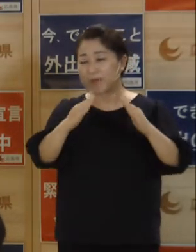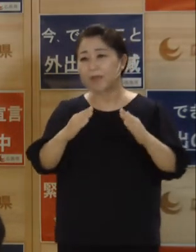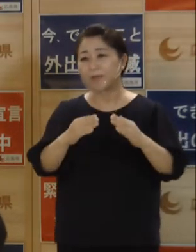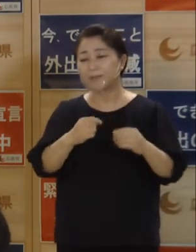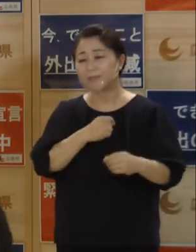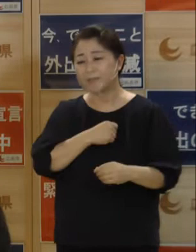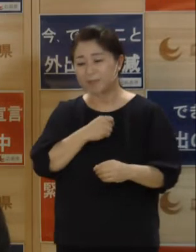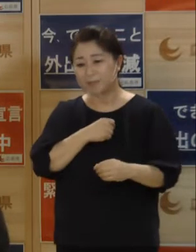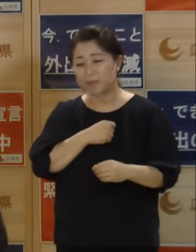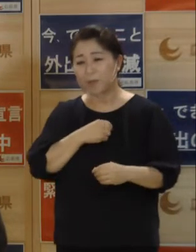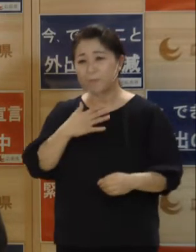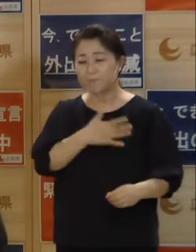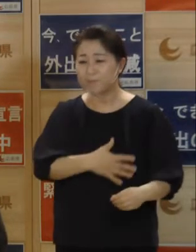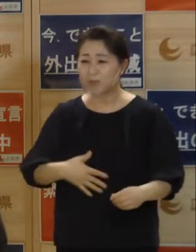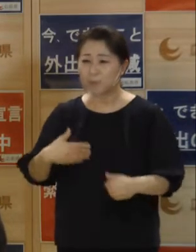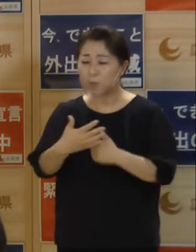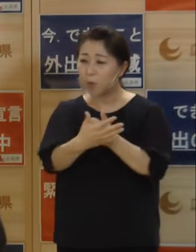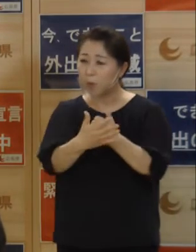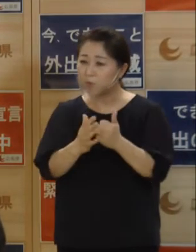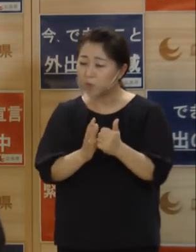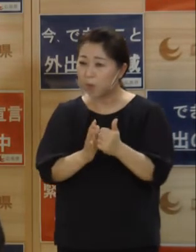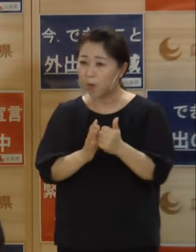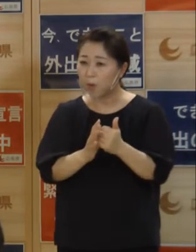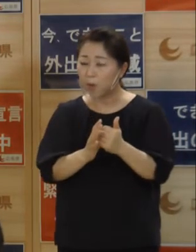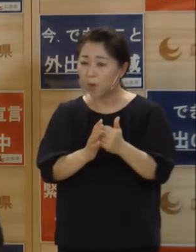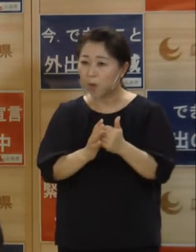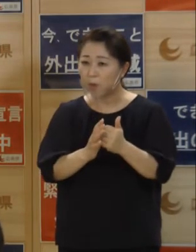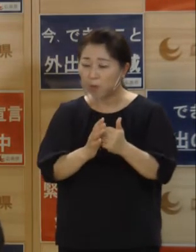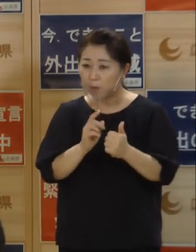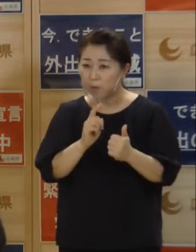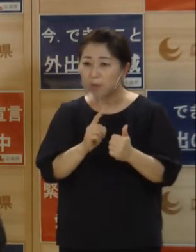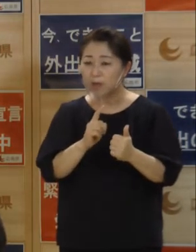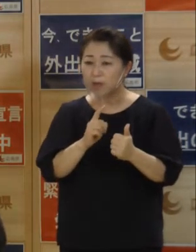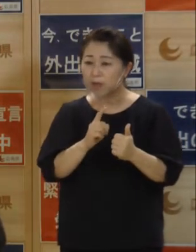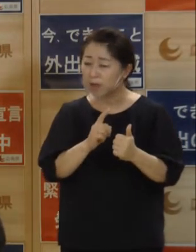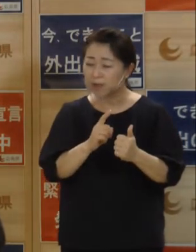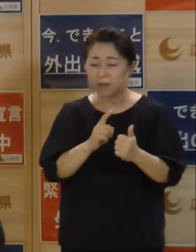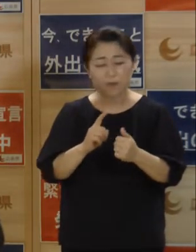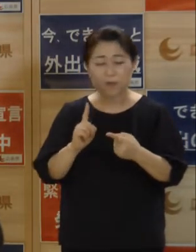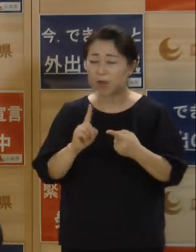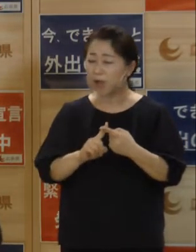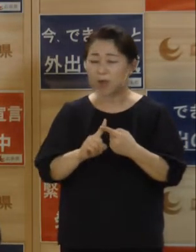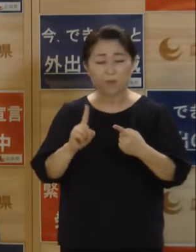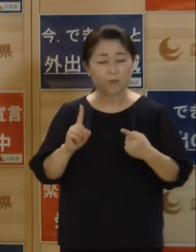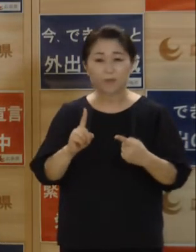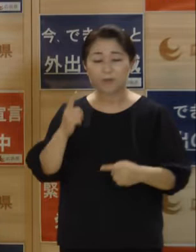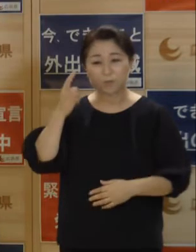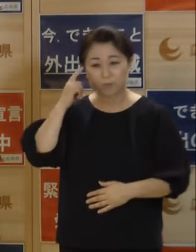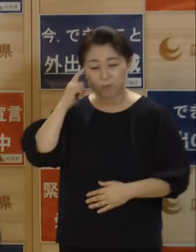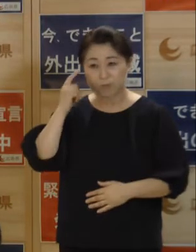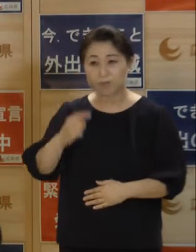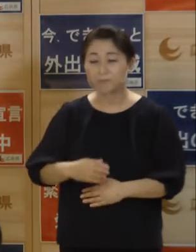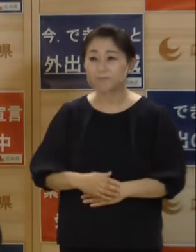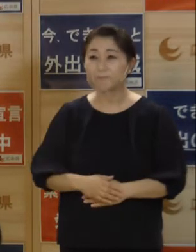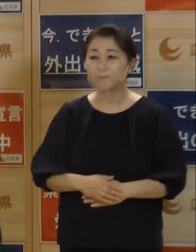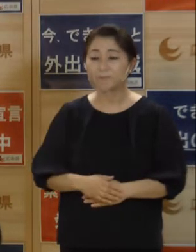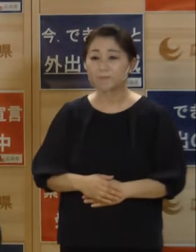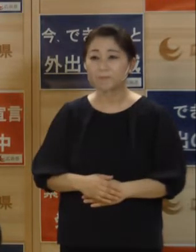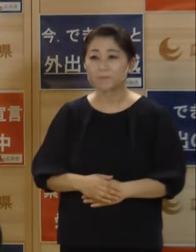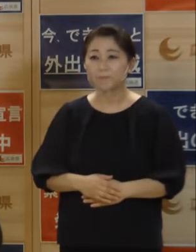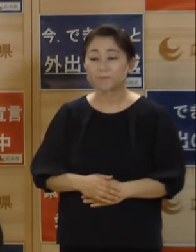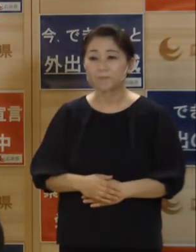という必要とされるその身分の保障を逸脱した状況ではないかというふうに思います